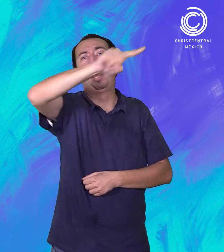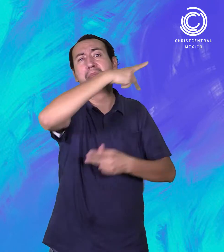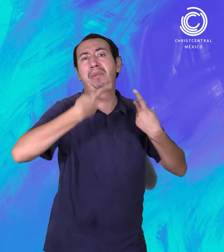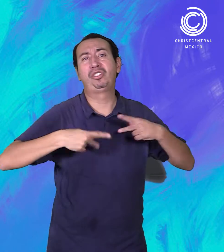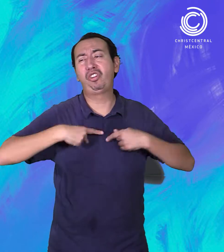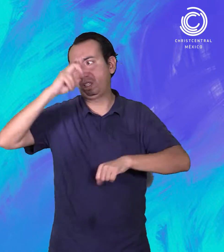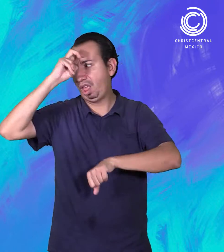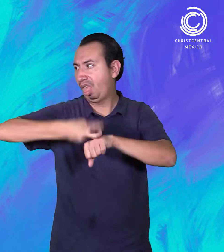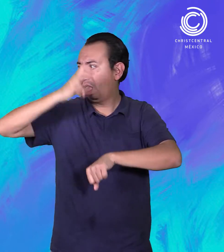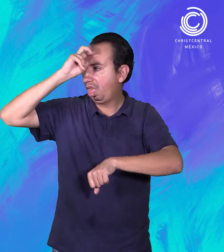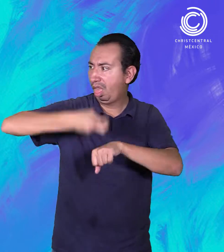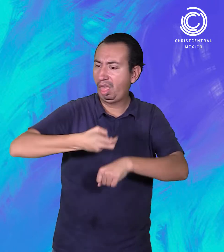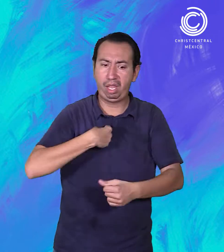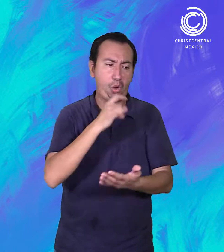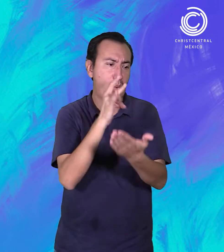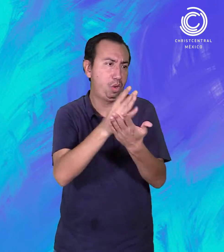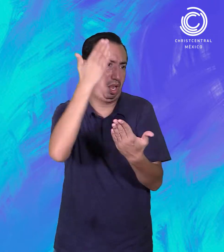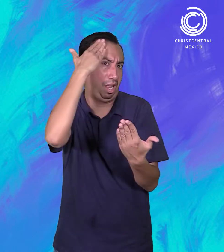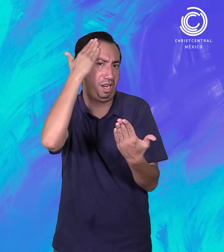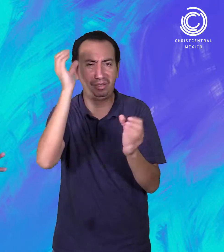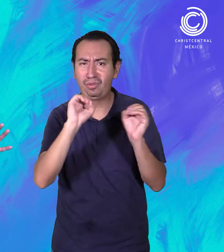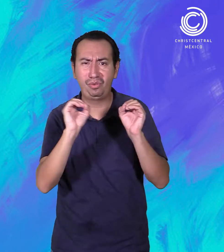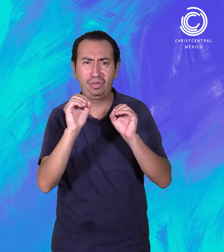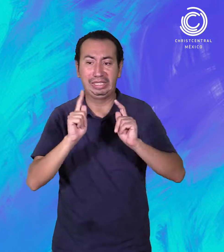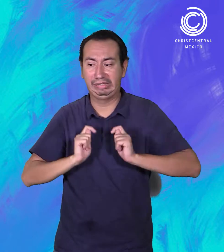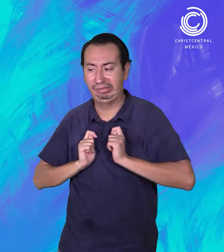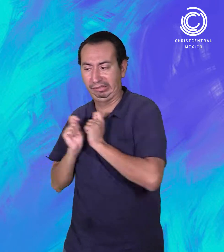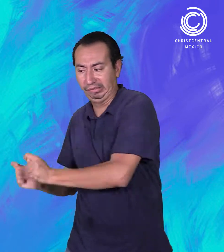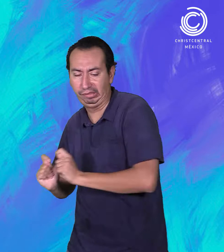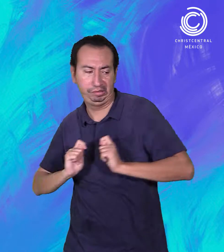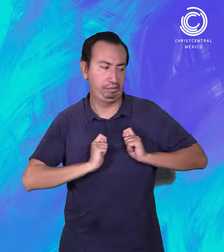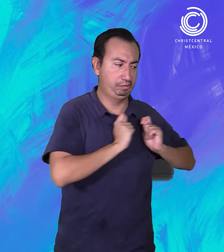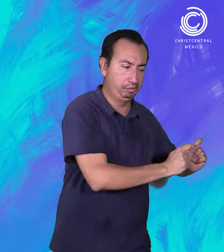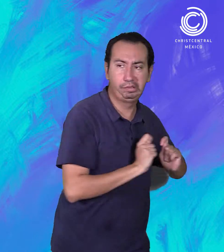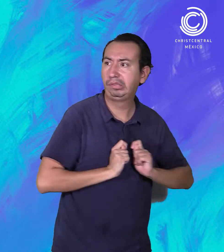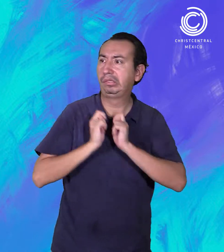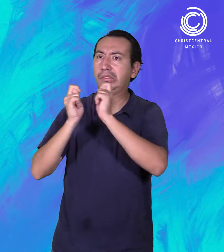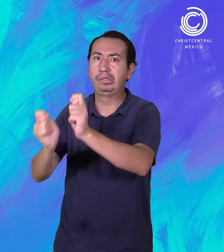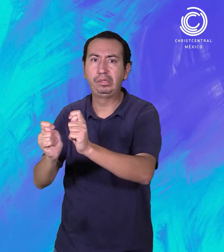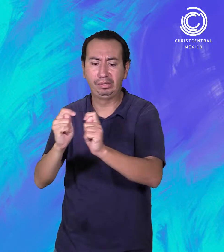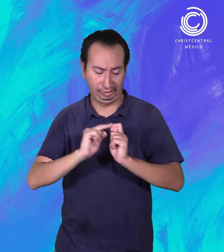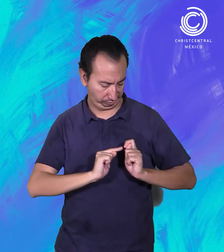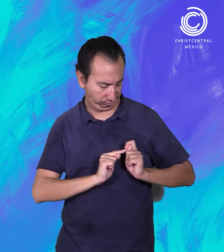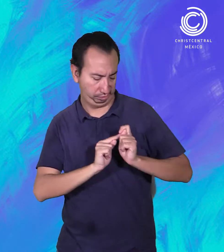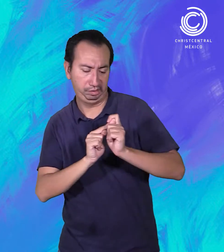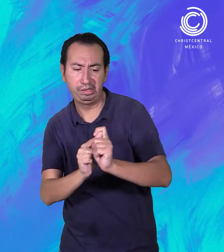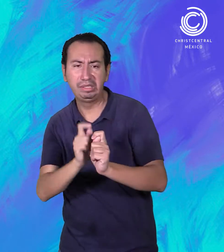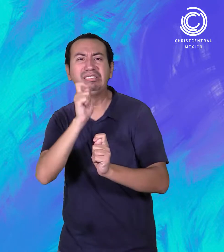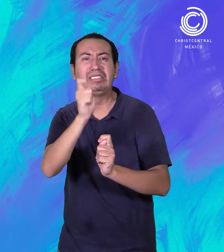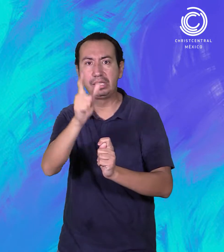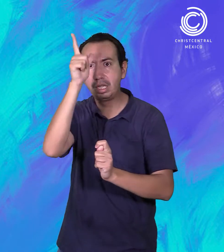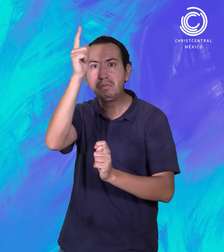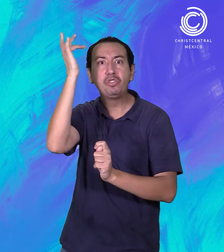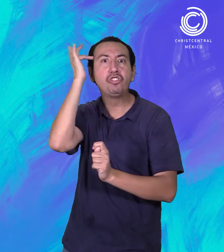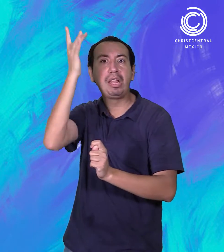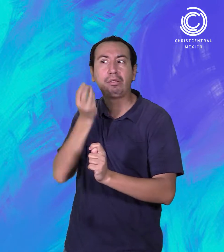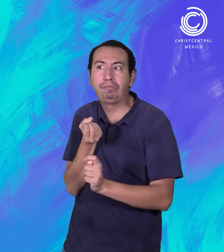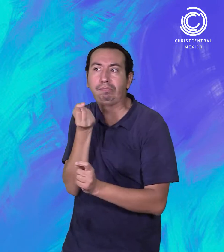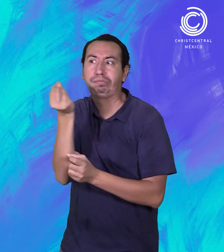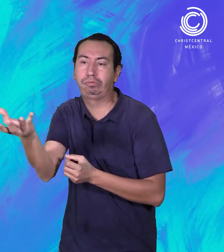estaba quejando. Entonces véanlo desde esta perspectiva. Moisés, lleno del Espíritu Santo, es capaz de